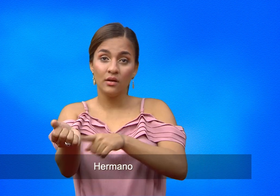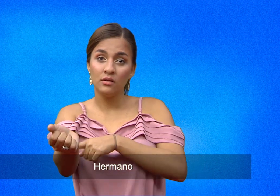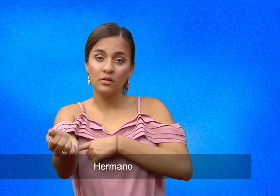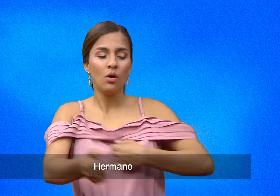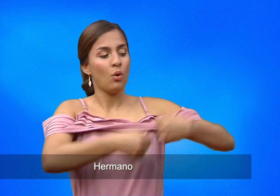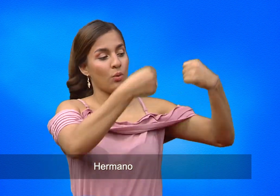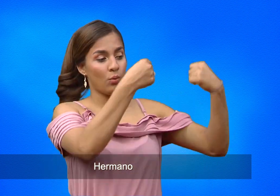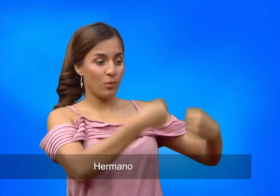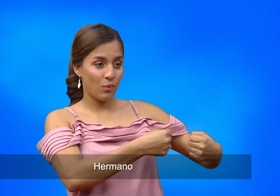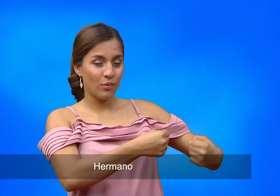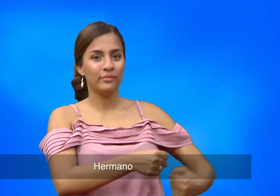hermano